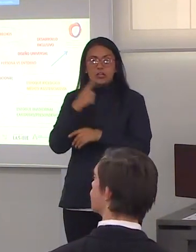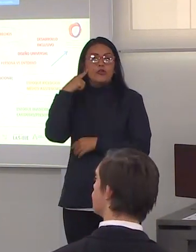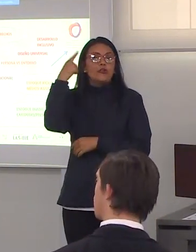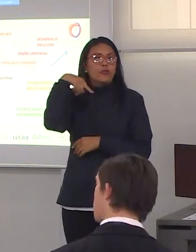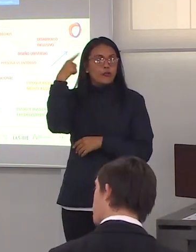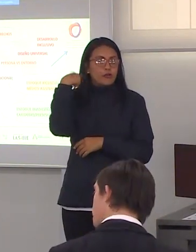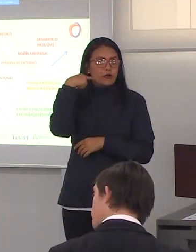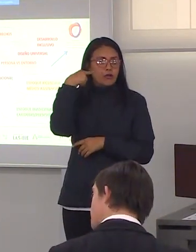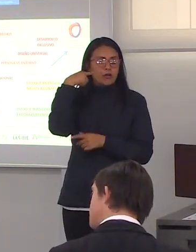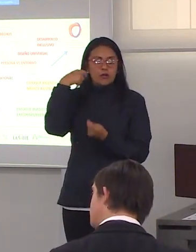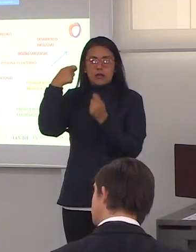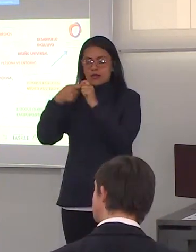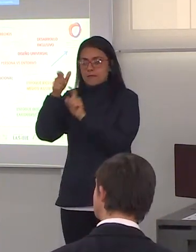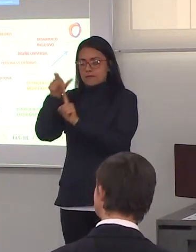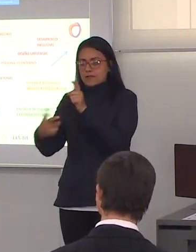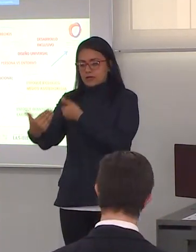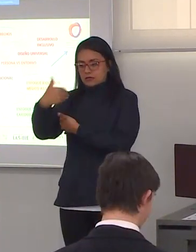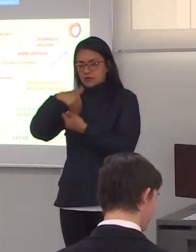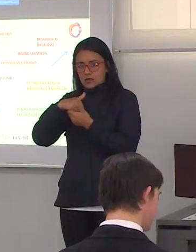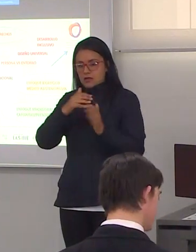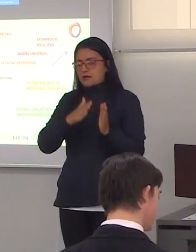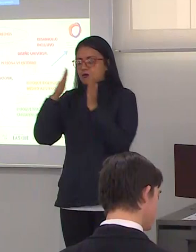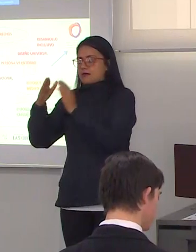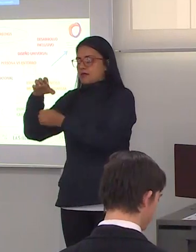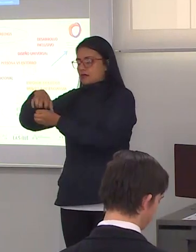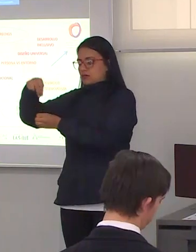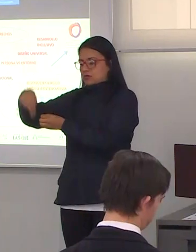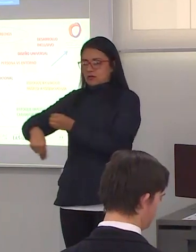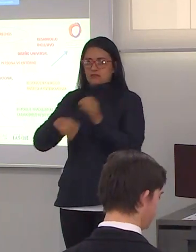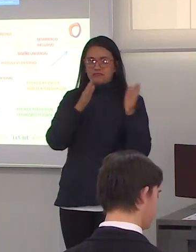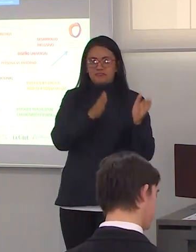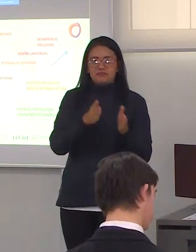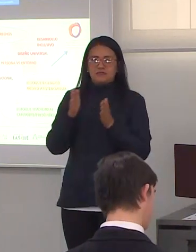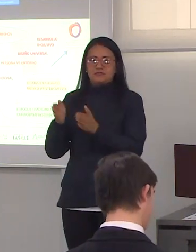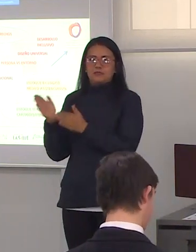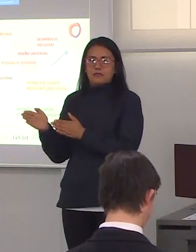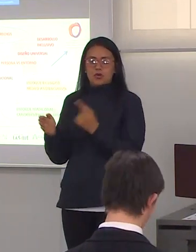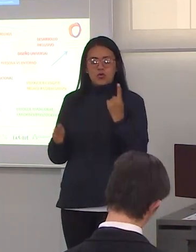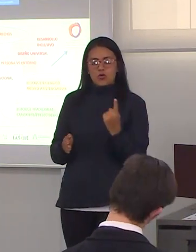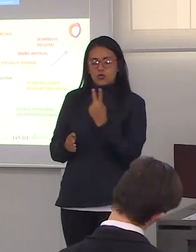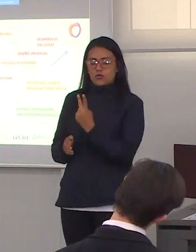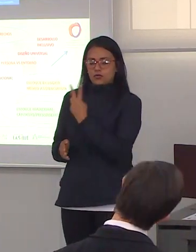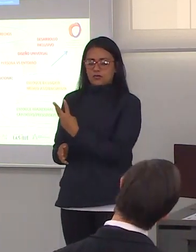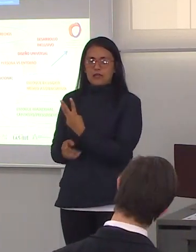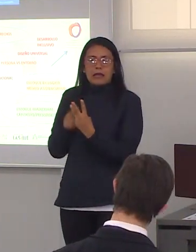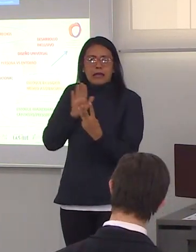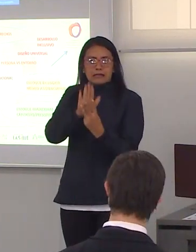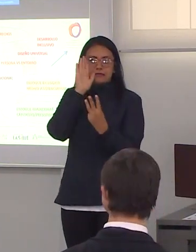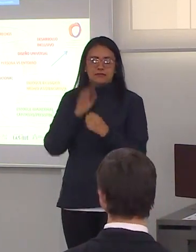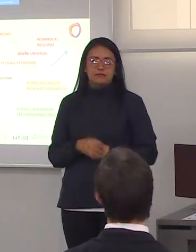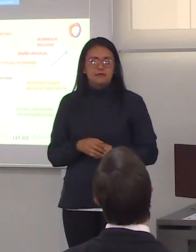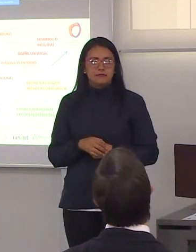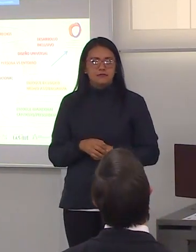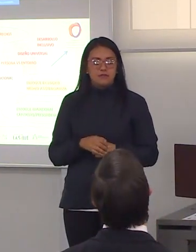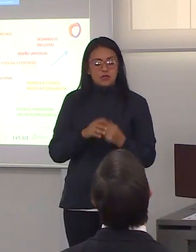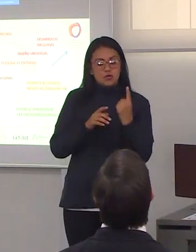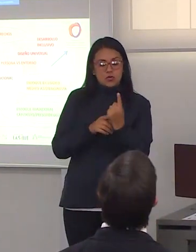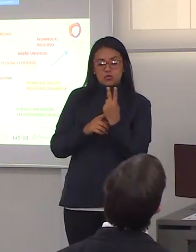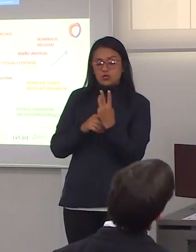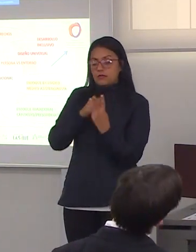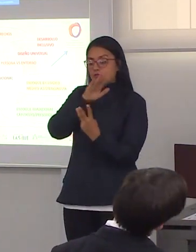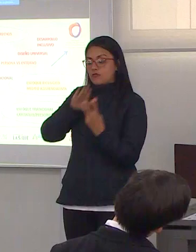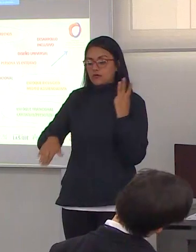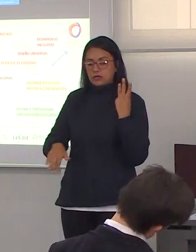a paciente a ciudadano ese es el 1, 2, 3 y en el último enfoque